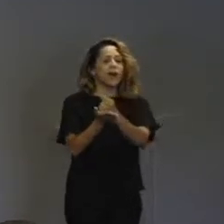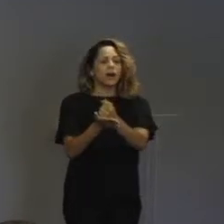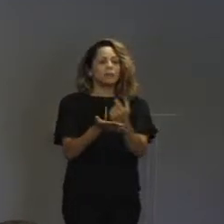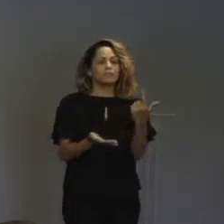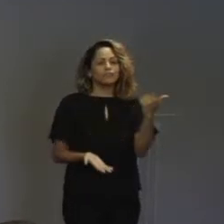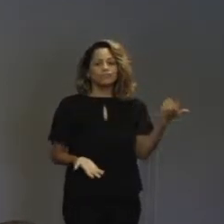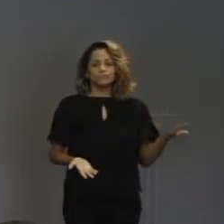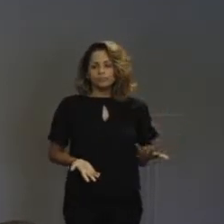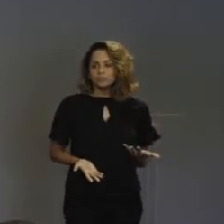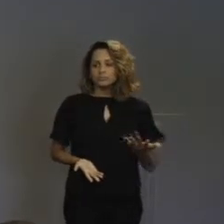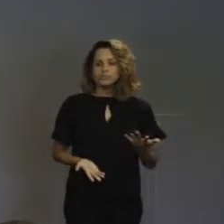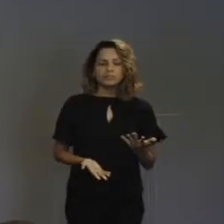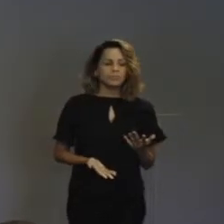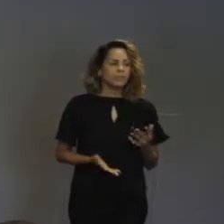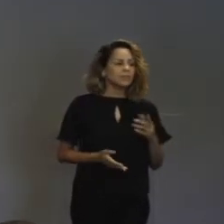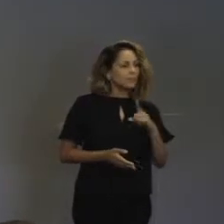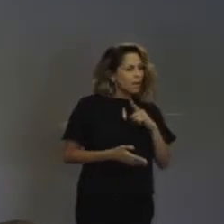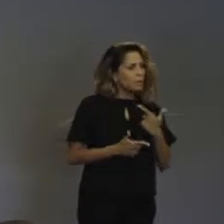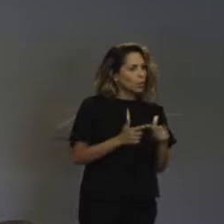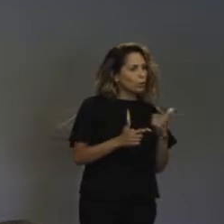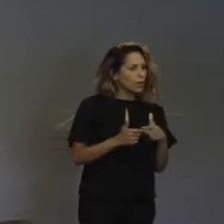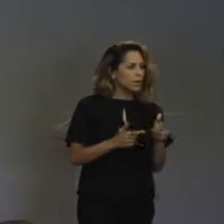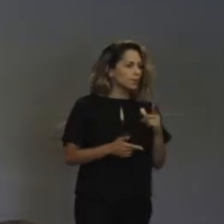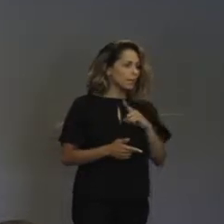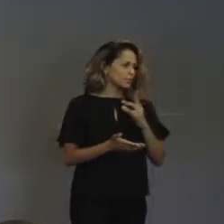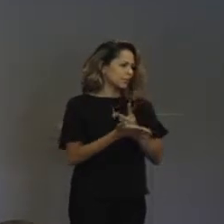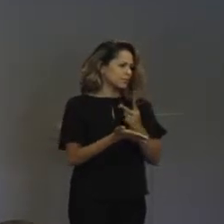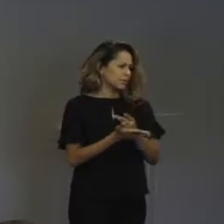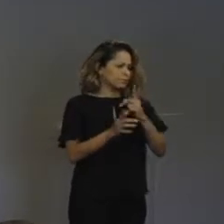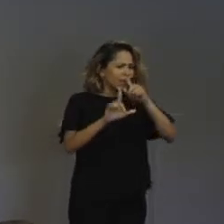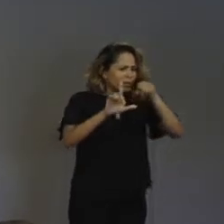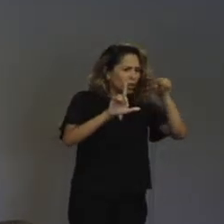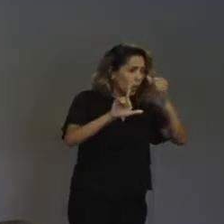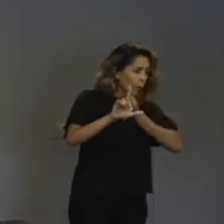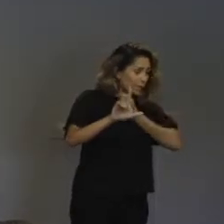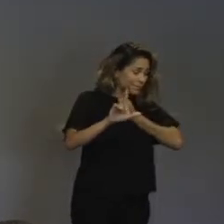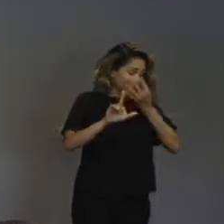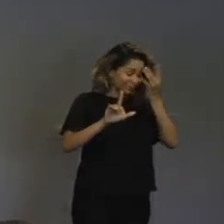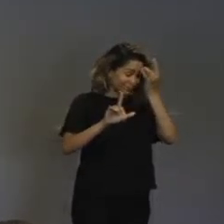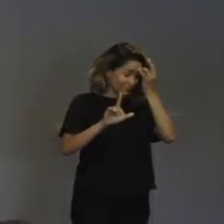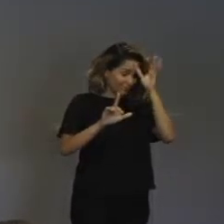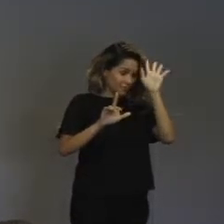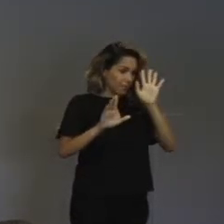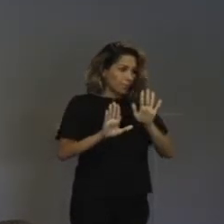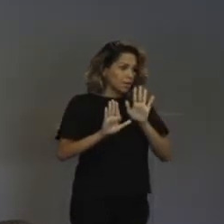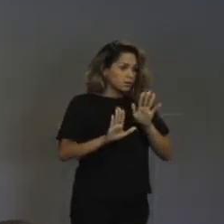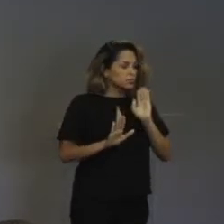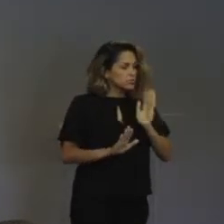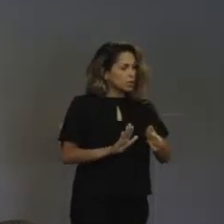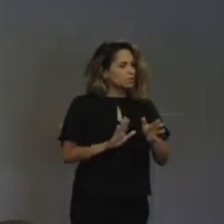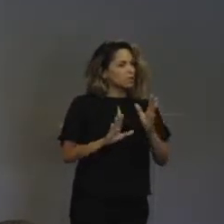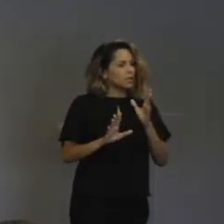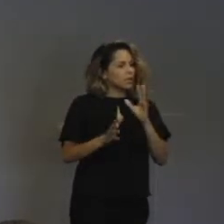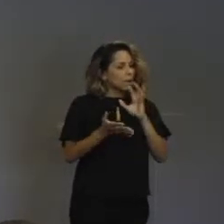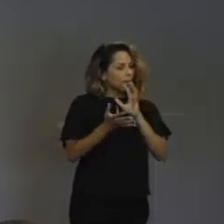problema, eu não sou tão boa em números quanto a Cainha, eu falo tudo roda da minha cabeça, mas já está calculado da